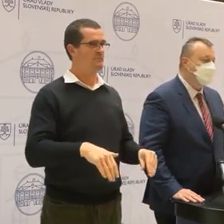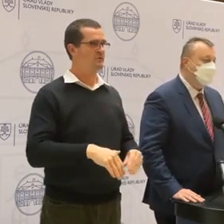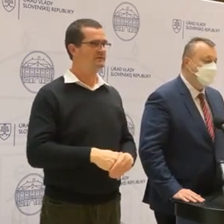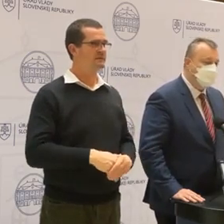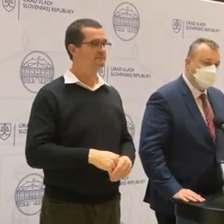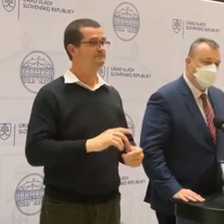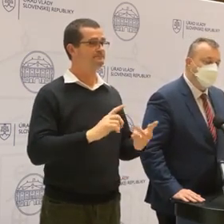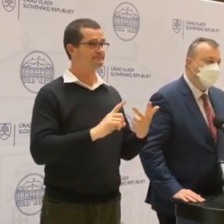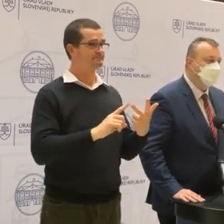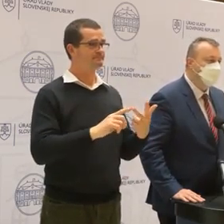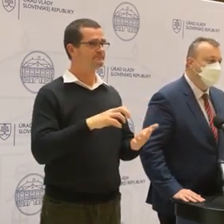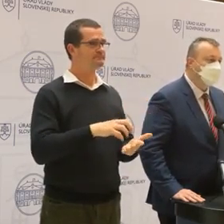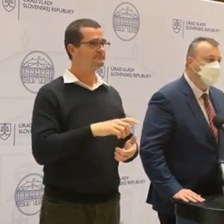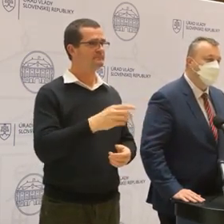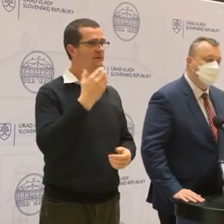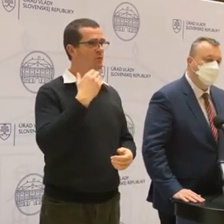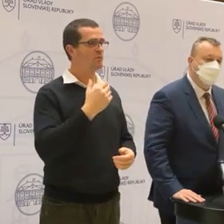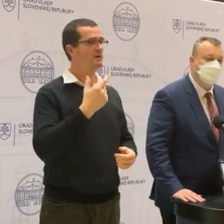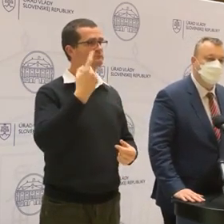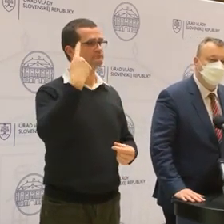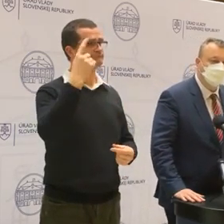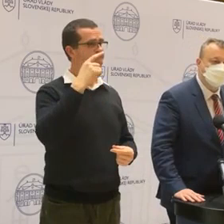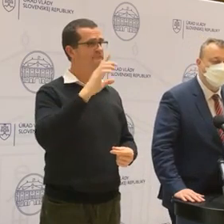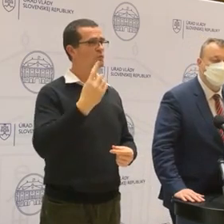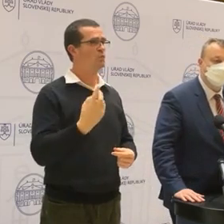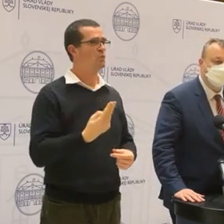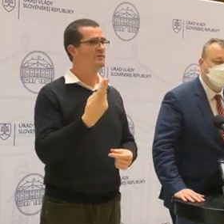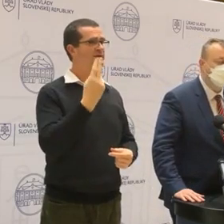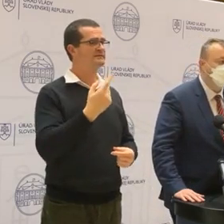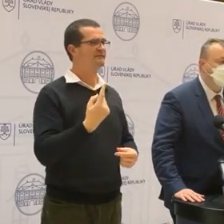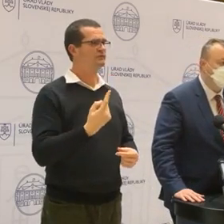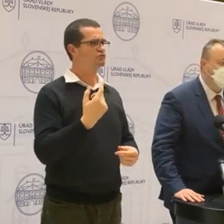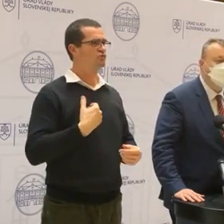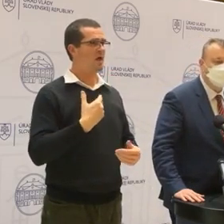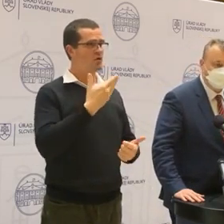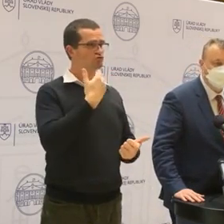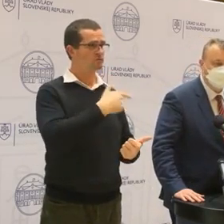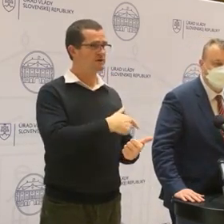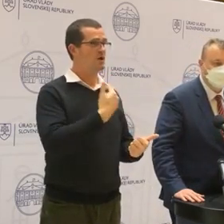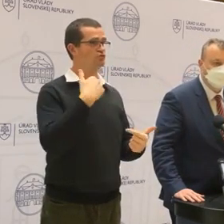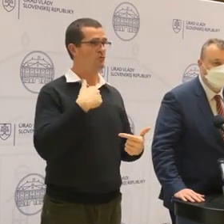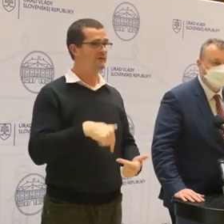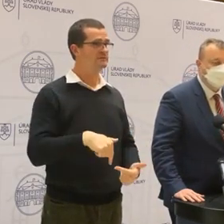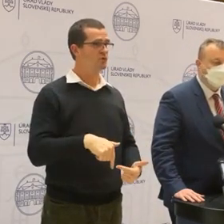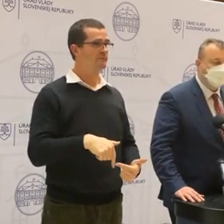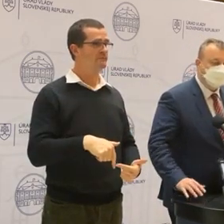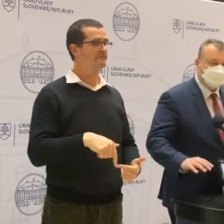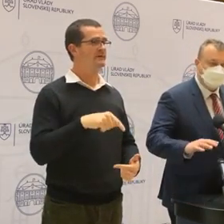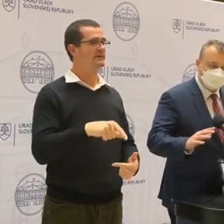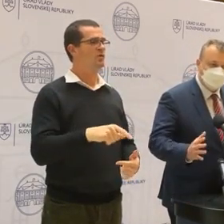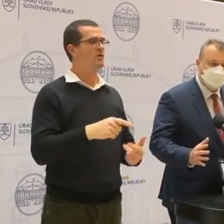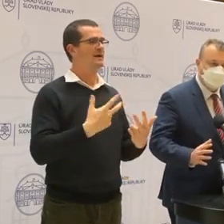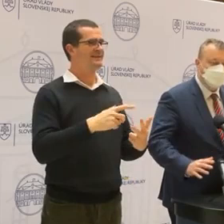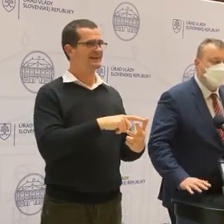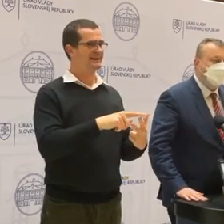profesiách. A tretia kategória sú ľudia, ktorí vyštudovali na univerzitách alebo vysokých školách v Česku a na Slovensku. To sú také